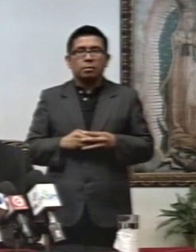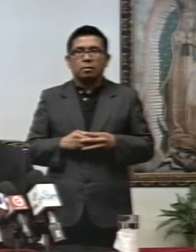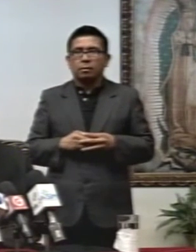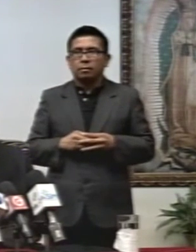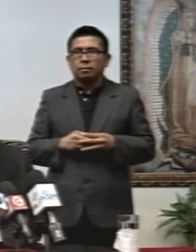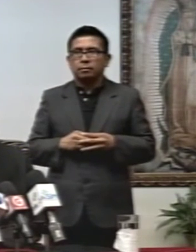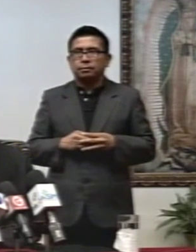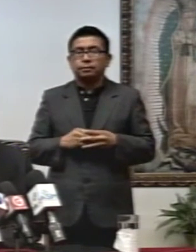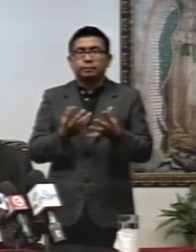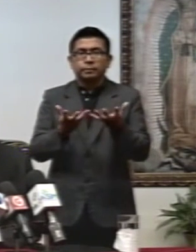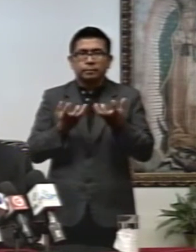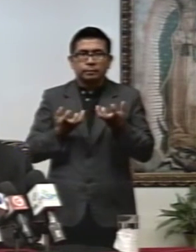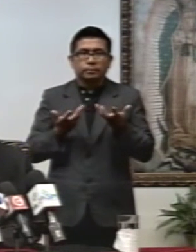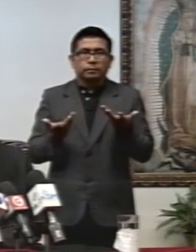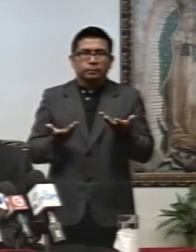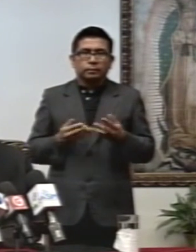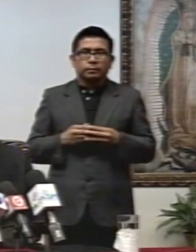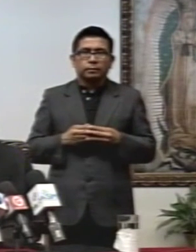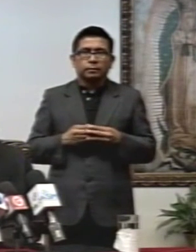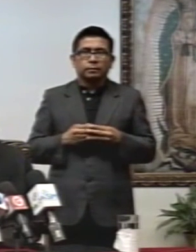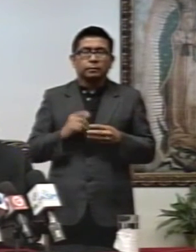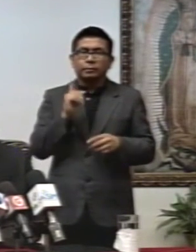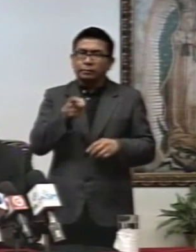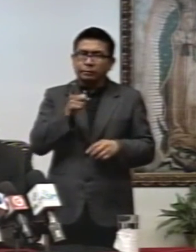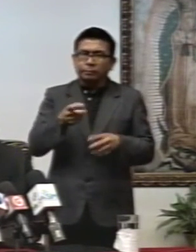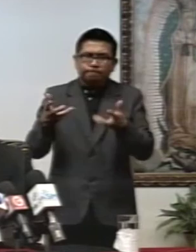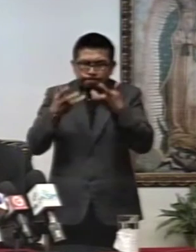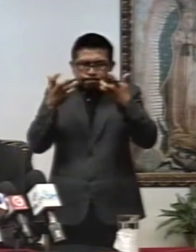que quiere que se investigue,